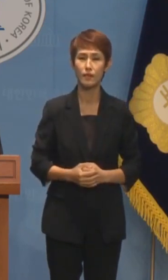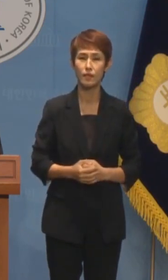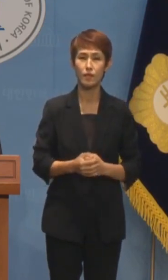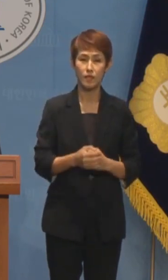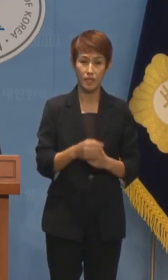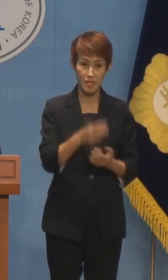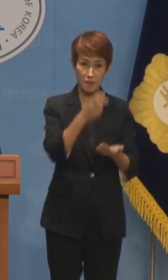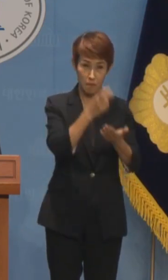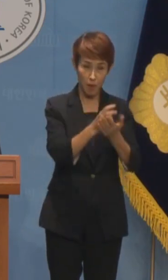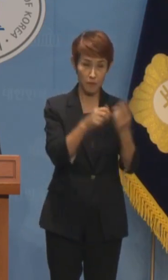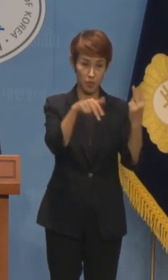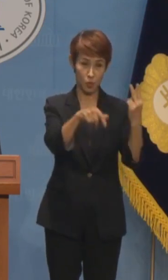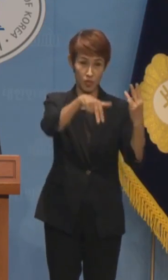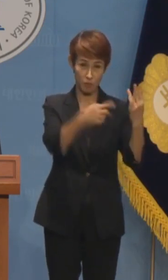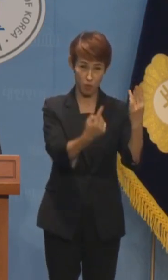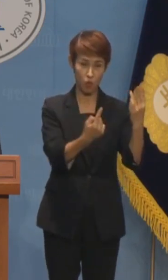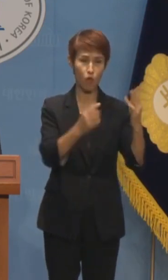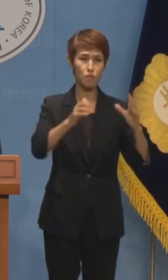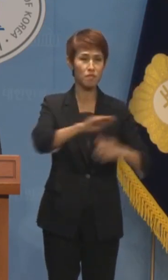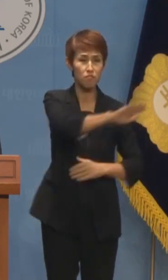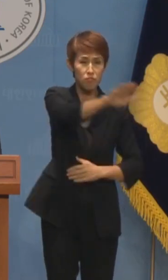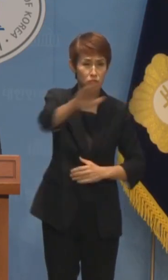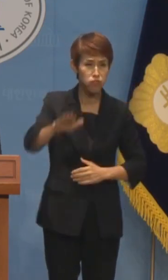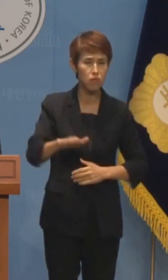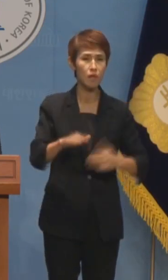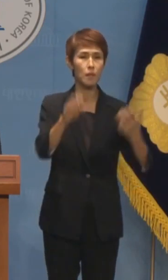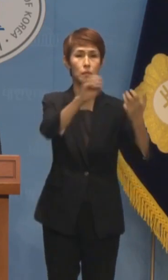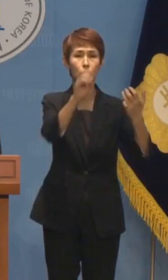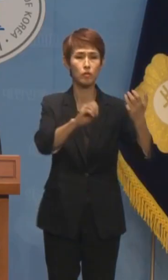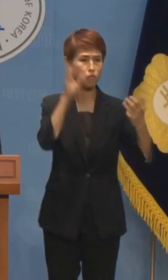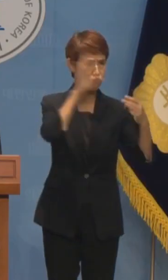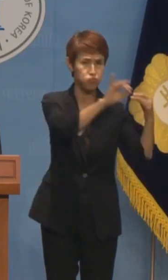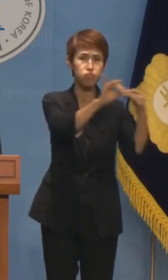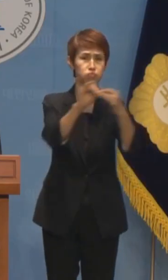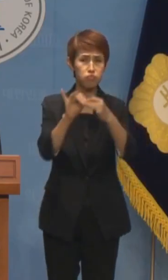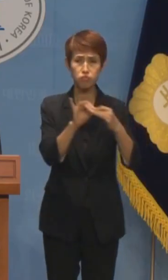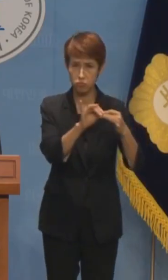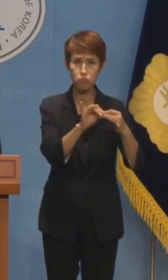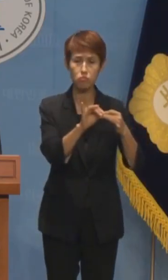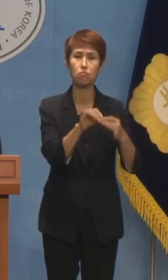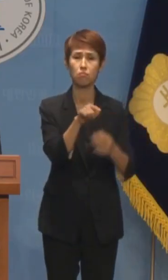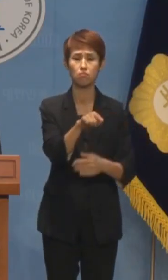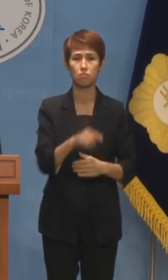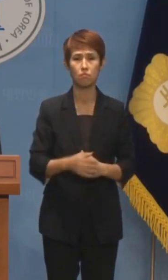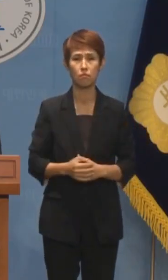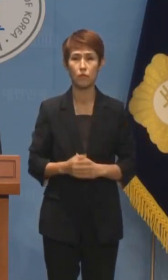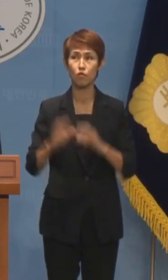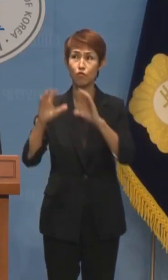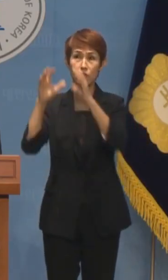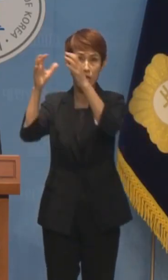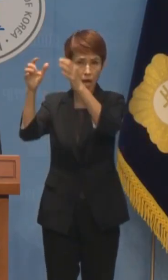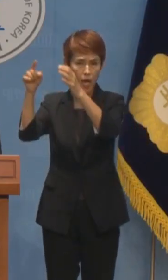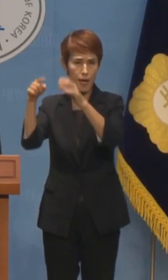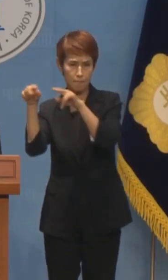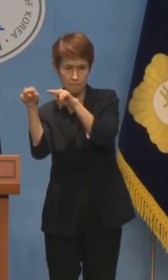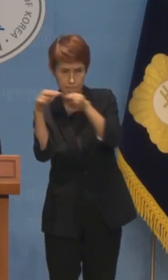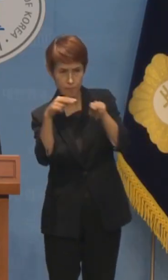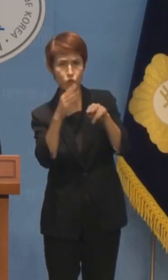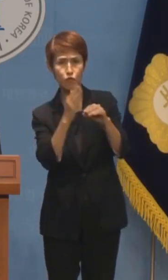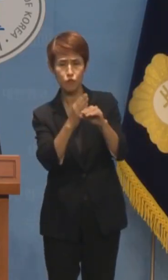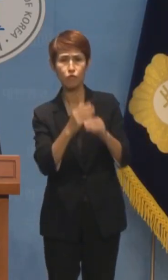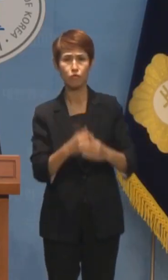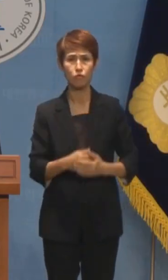노조법 2, 3조는 이미 국민 여론조사에서 80% 이상이 찬성하고 있으며 국제사회가 주목하고